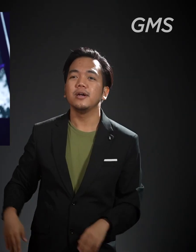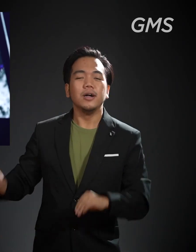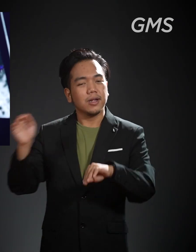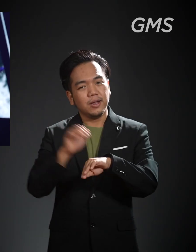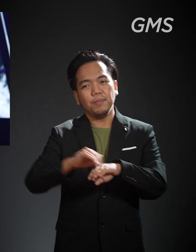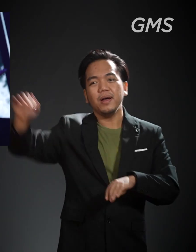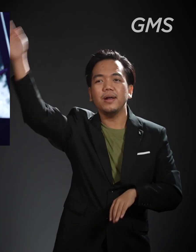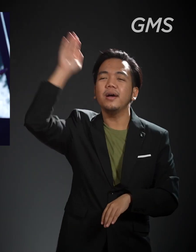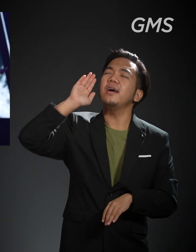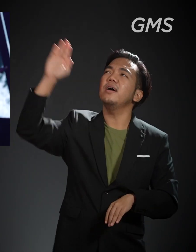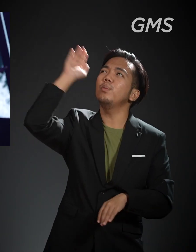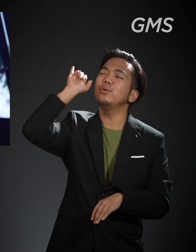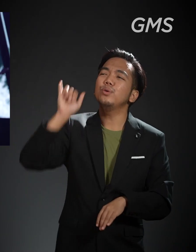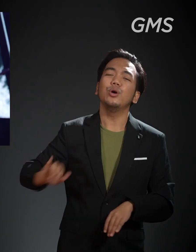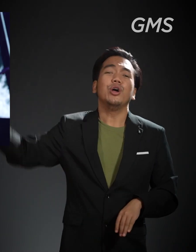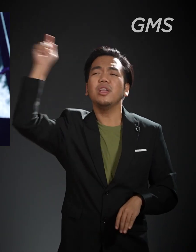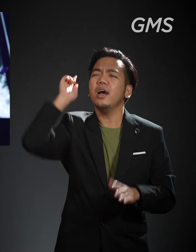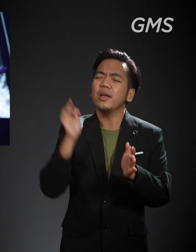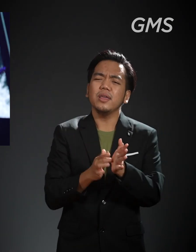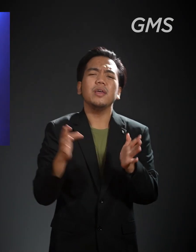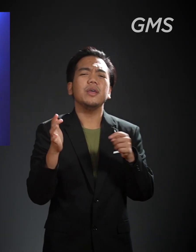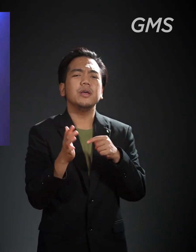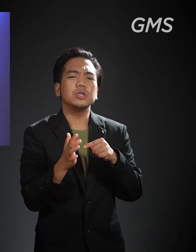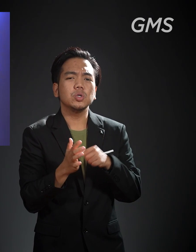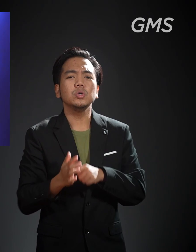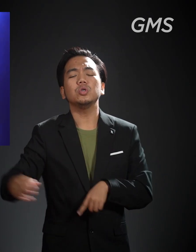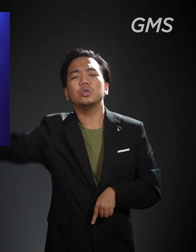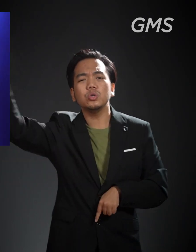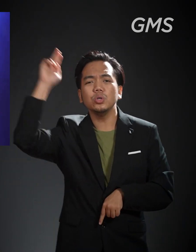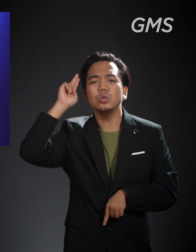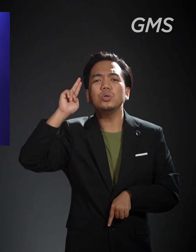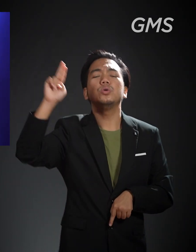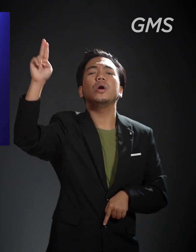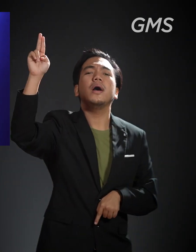pujian kepadamu ya Yesus